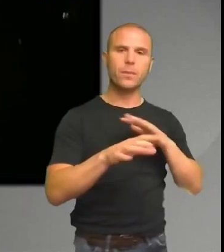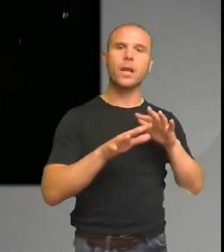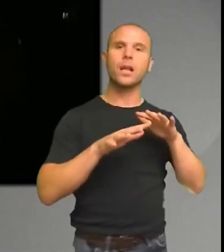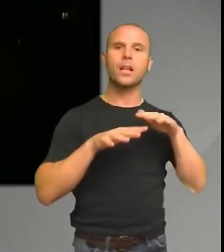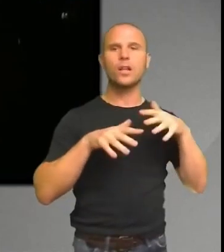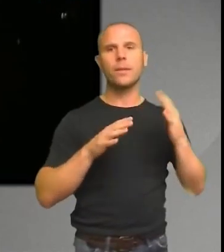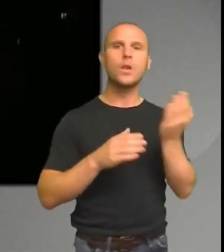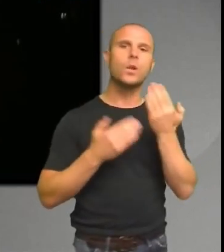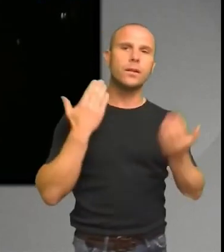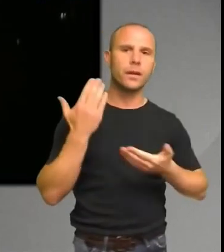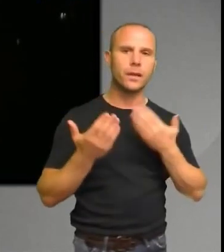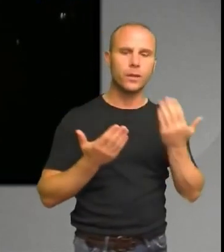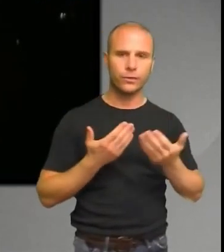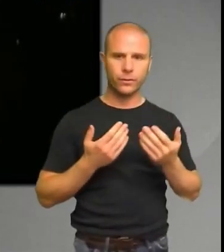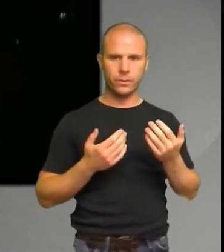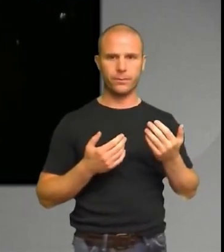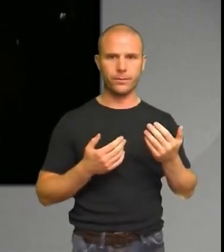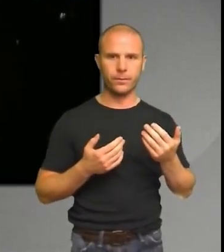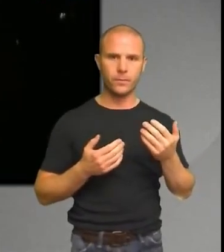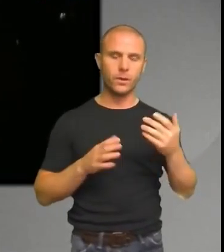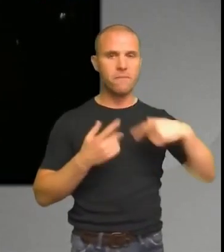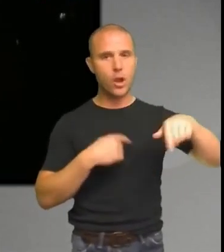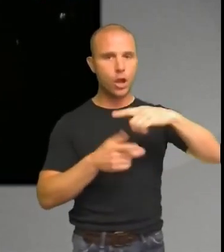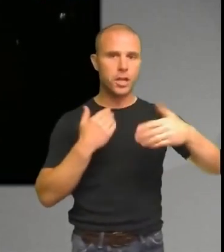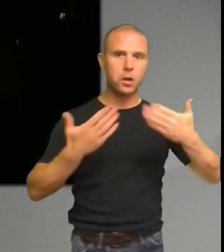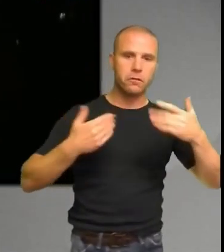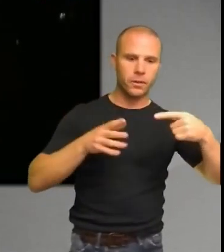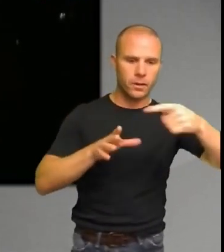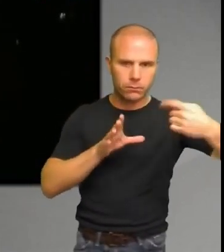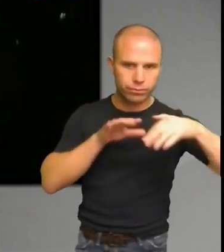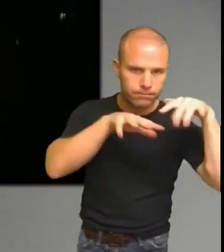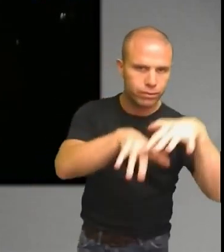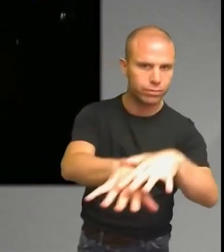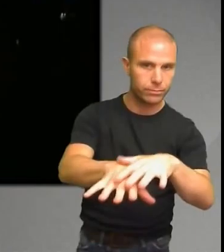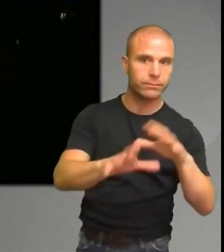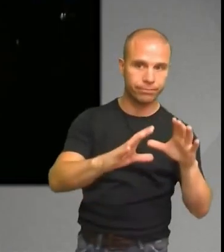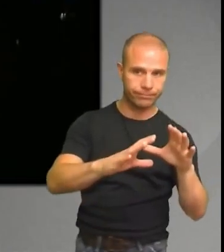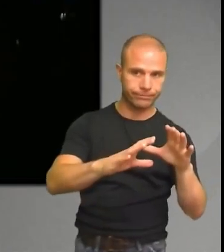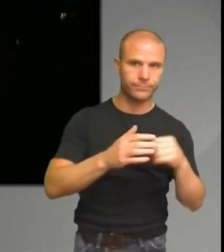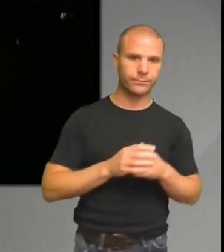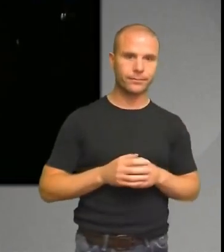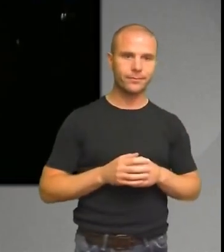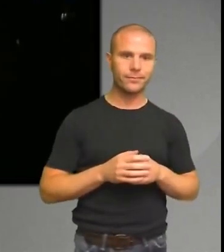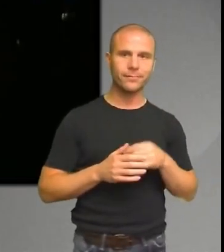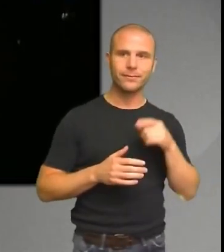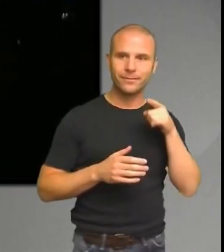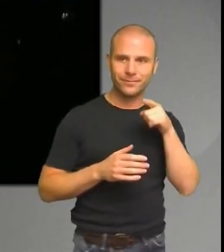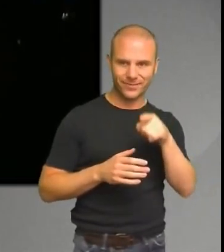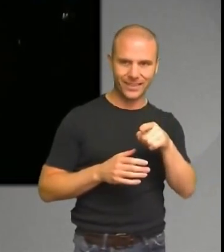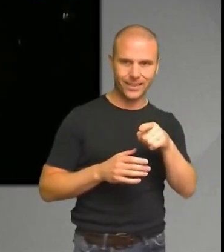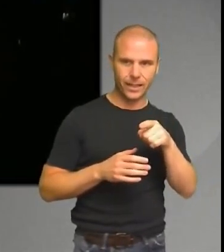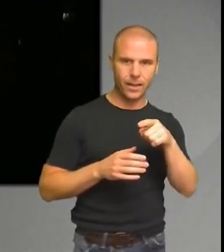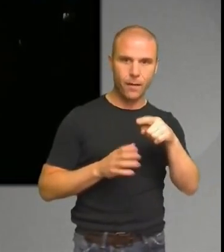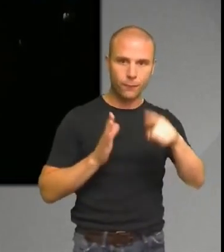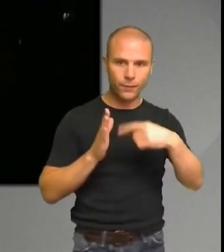ska gå igenom hela datorn. För det var väldigt bra att tänka på det. Här ser vi då fläkten. Lite synd att jag inte tog kort på den innan.